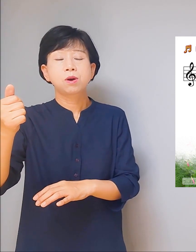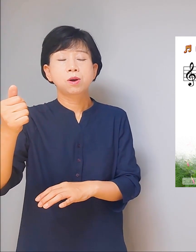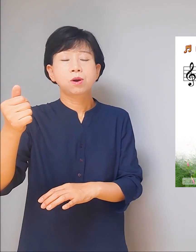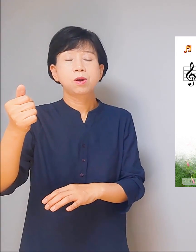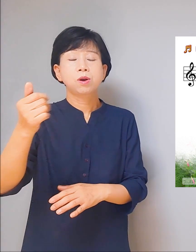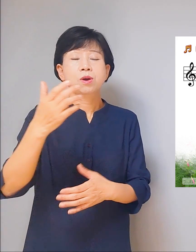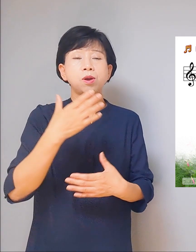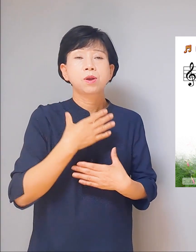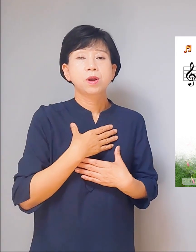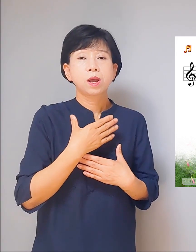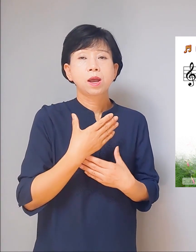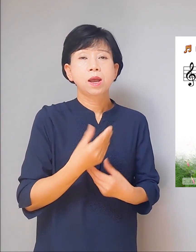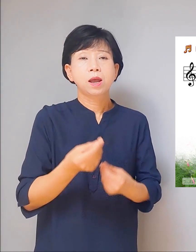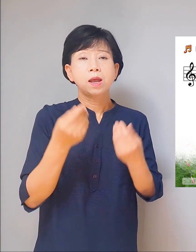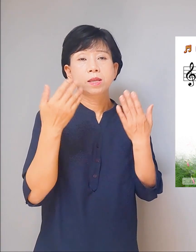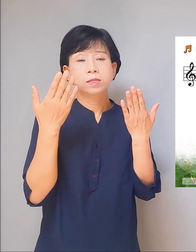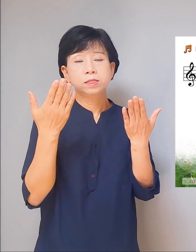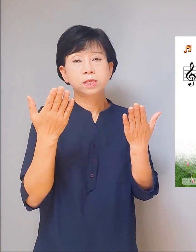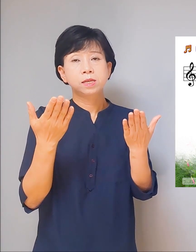안에서